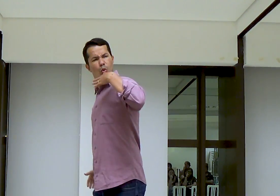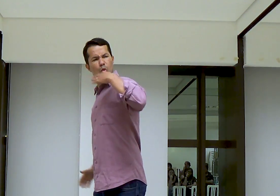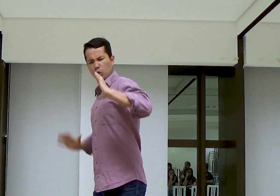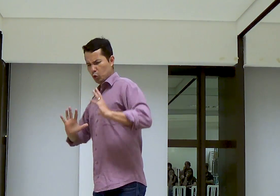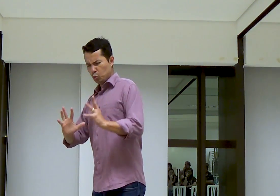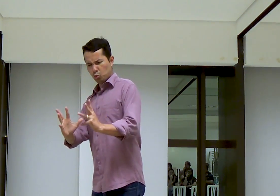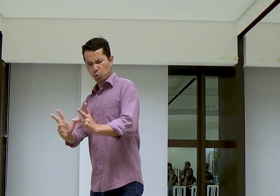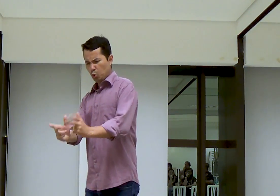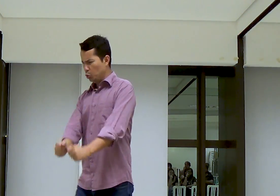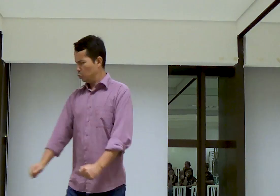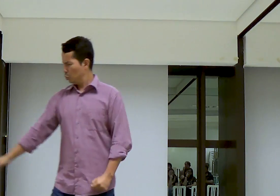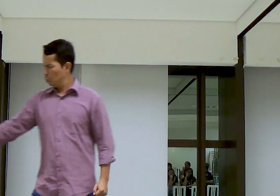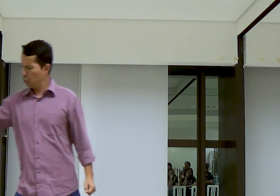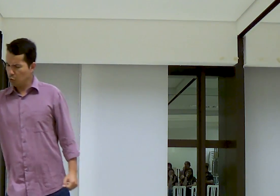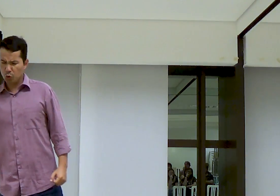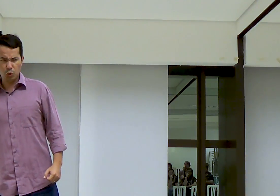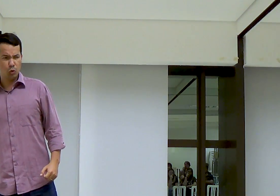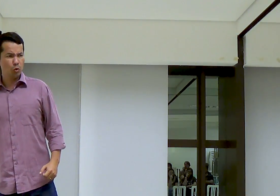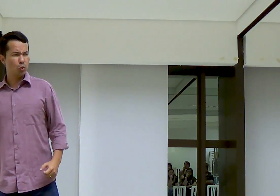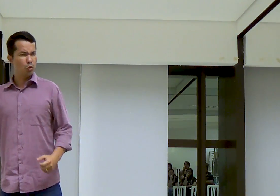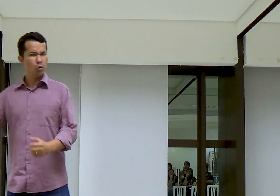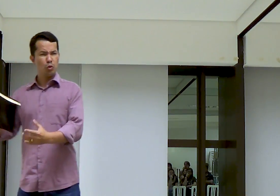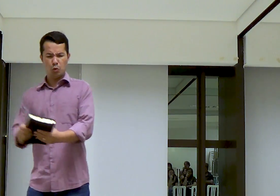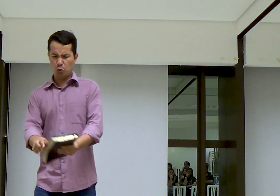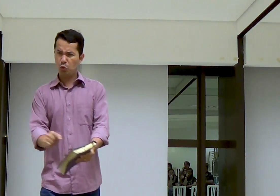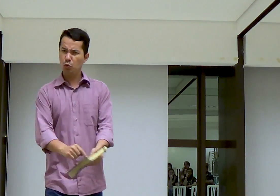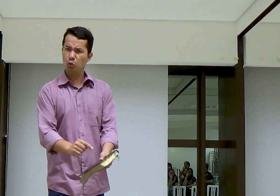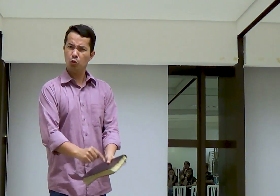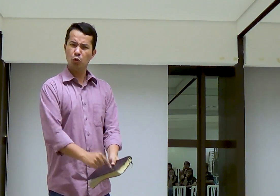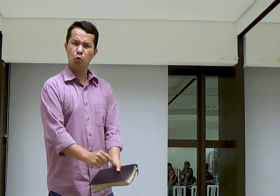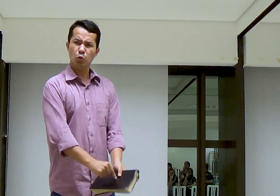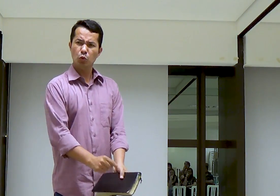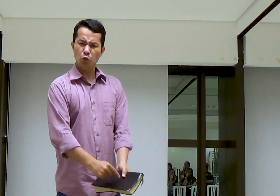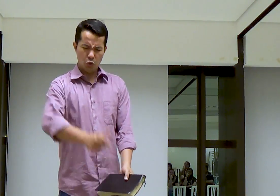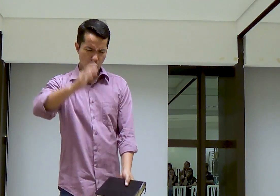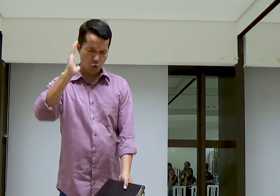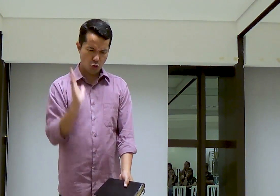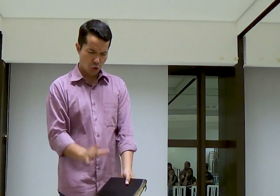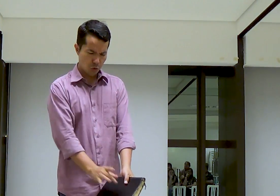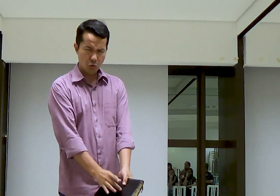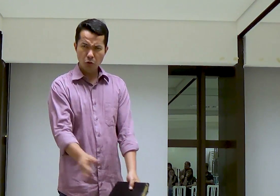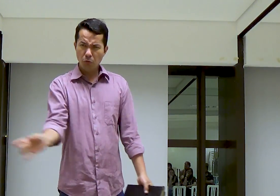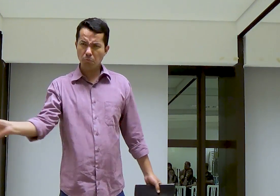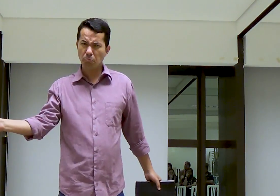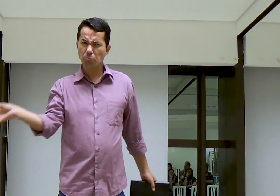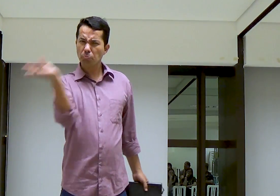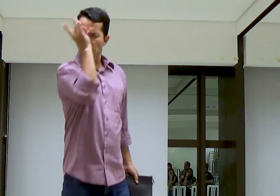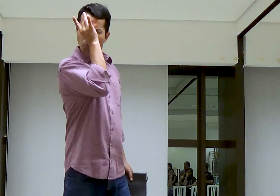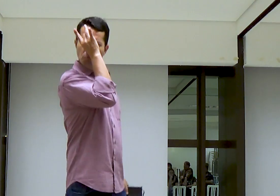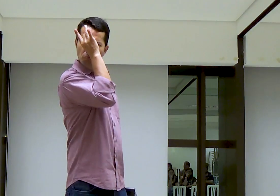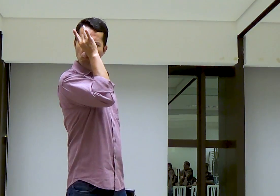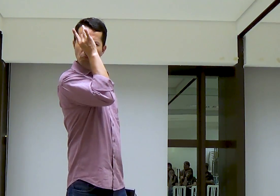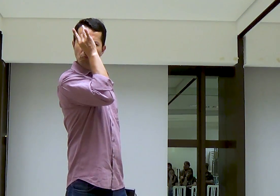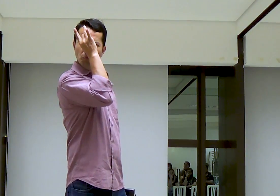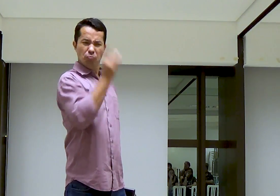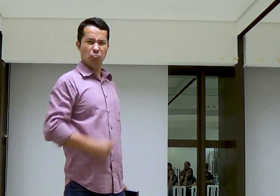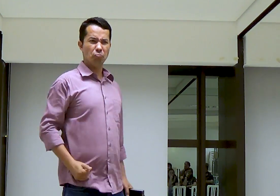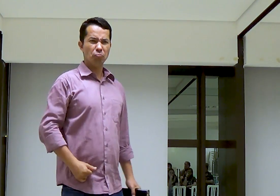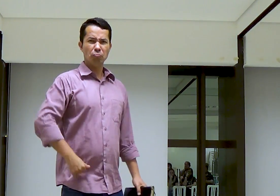orgulho, cheio de eu sei, eu conheço, eu é que sei, a